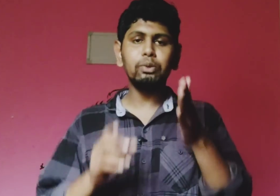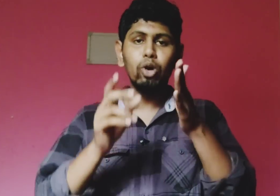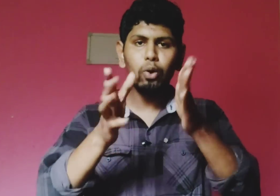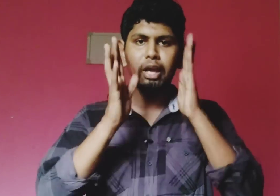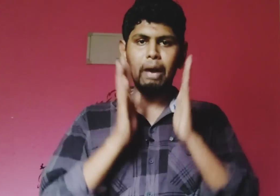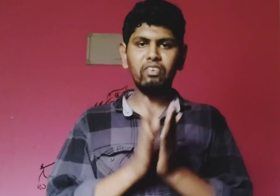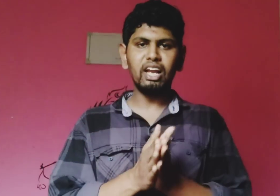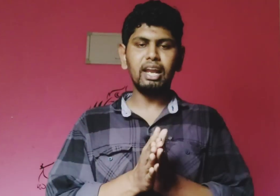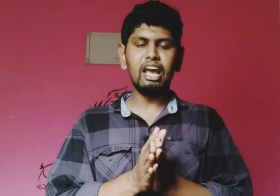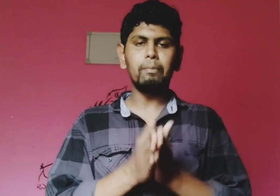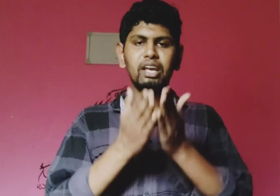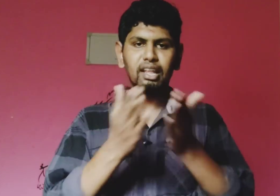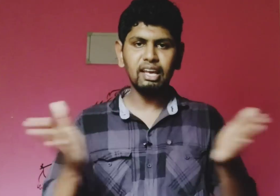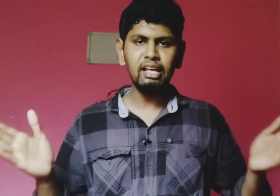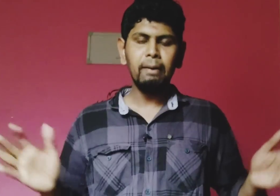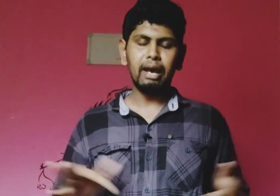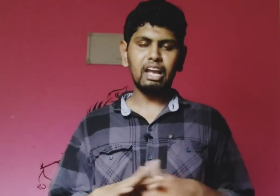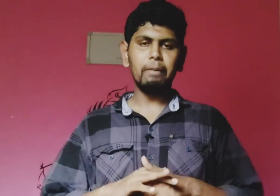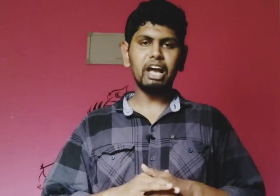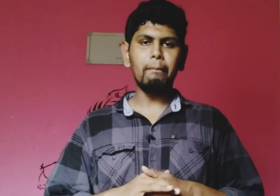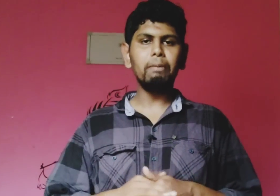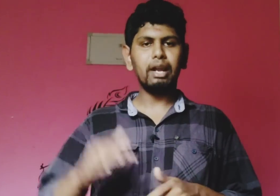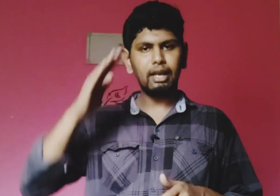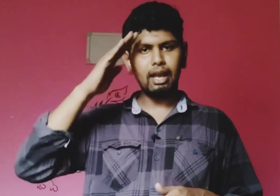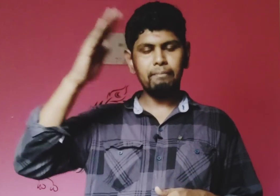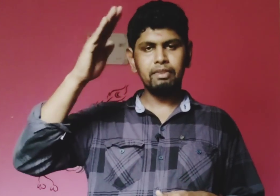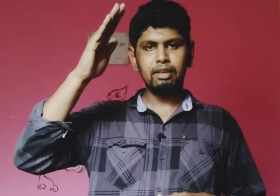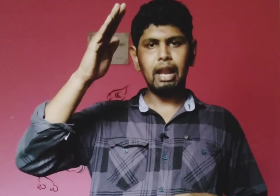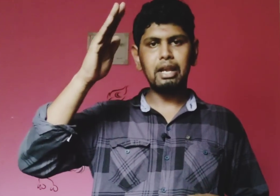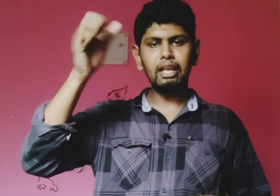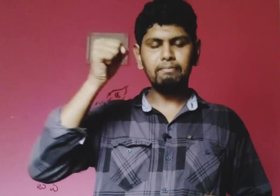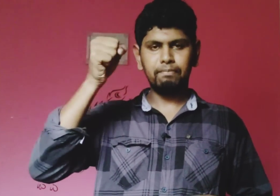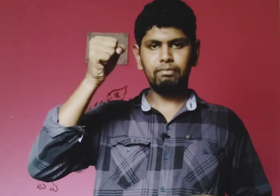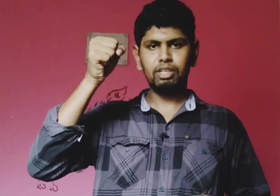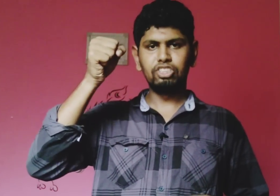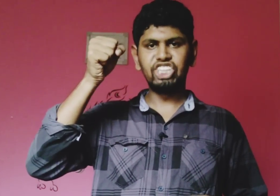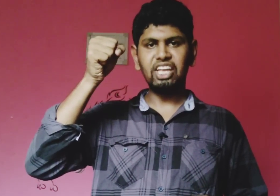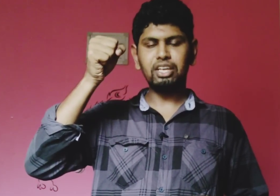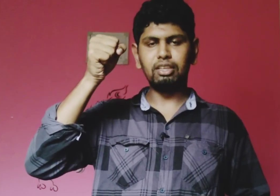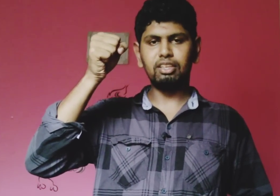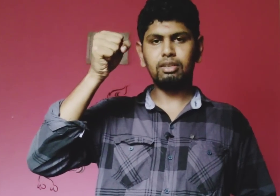உங்களுடைய பார்வைகள் என்ன அப்படிங்கிறத மறக்காம கமெண்ட் பண்ணுங்க. நன்றி. ஜெய்ஹிந்த்.